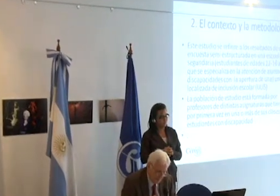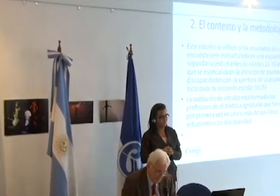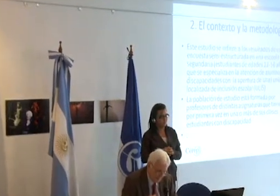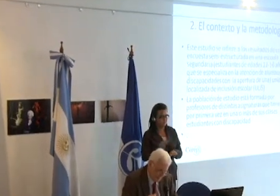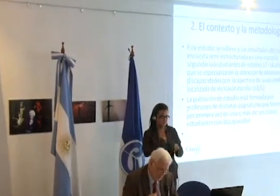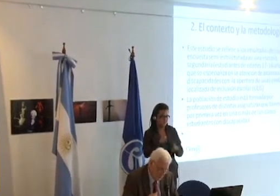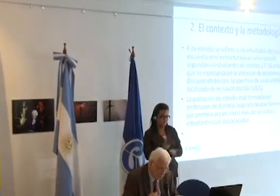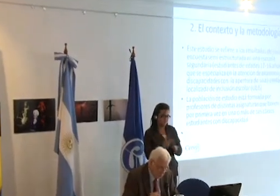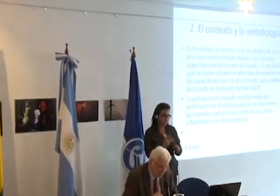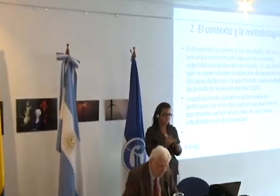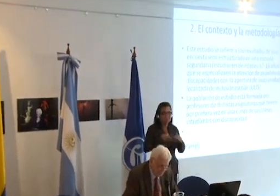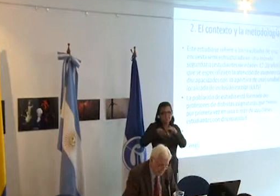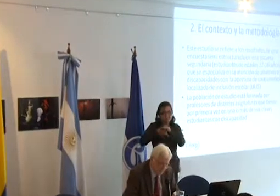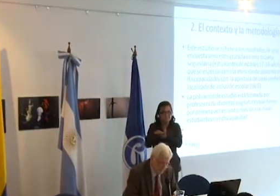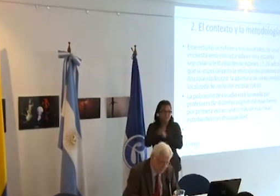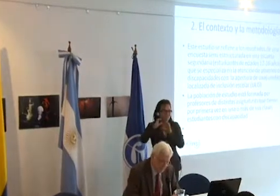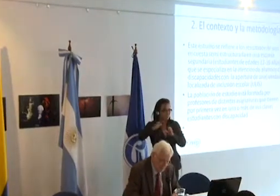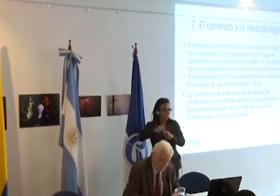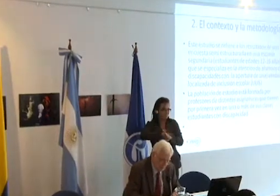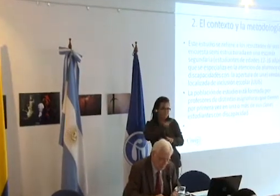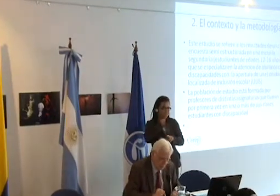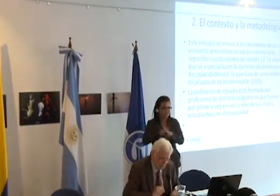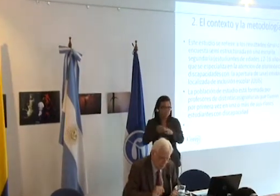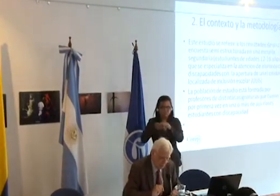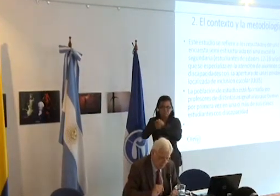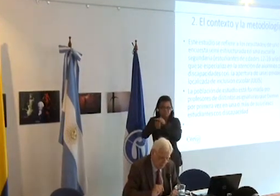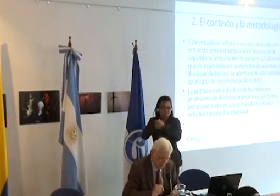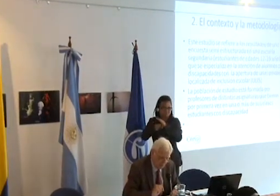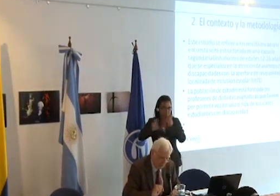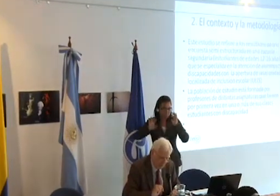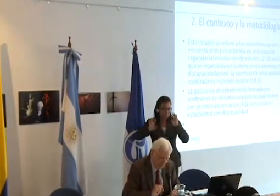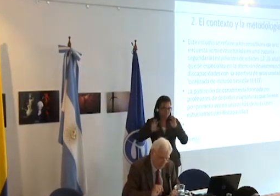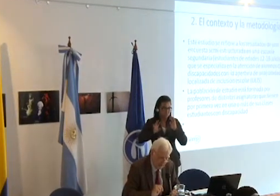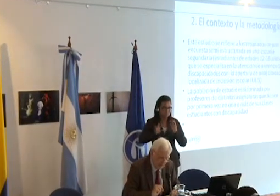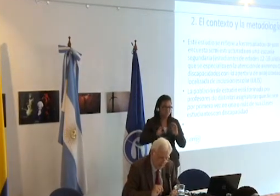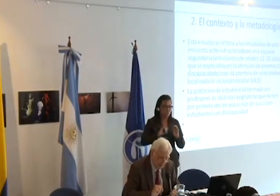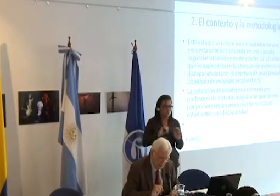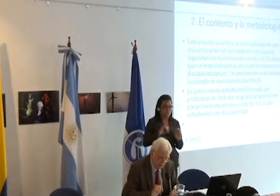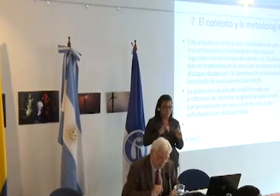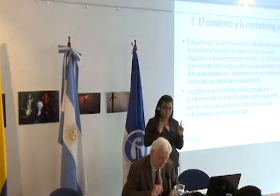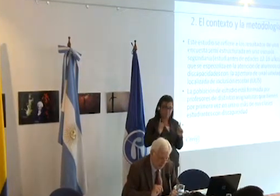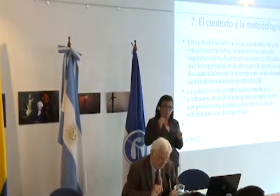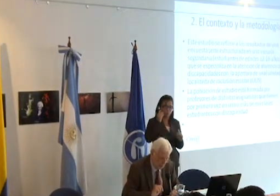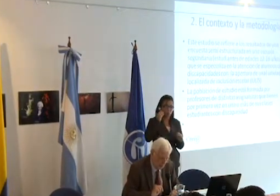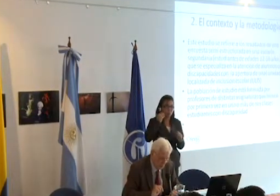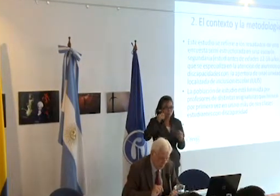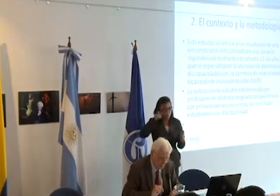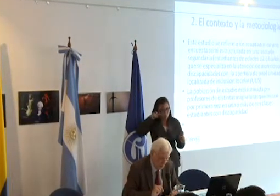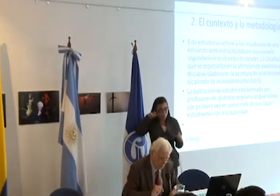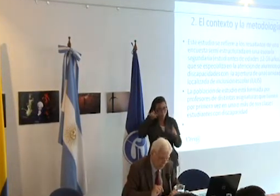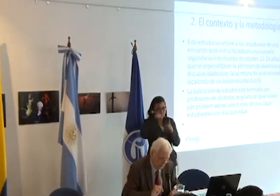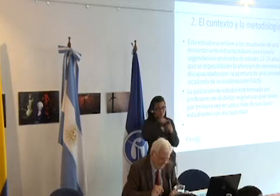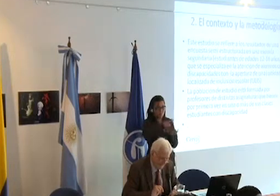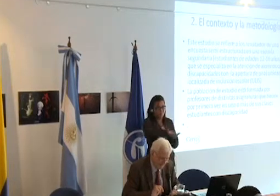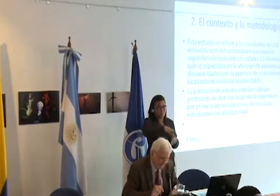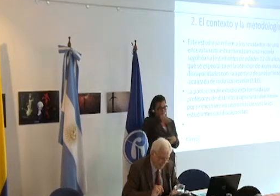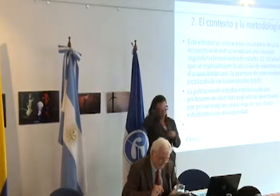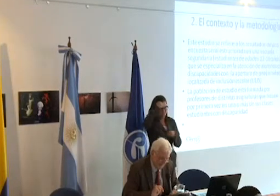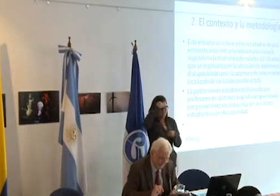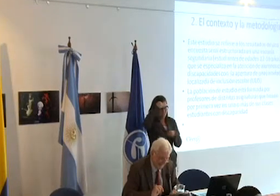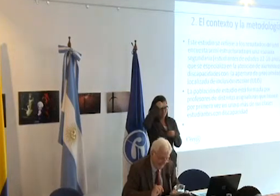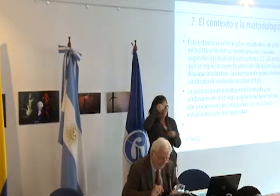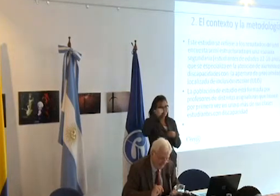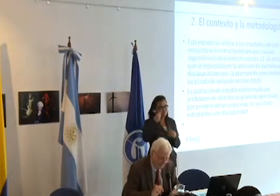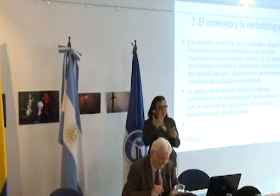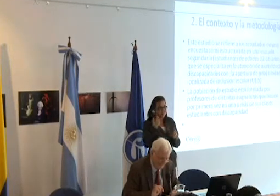van a las clases ordinarias, comunes. Sin embargo, cuando los objetivos de aprendizaje que